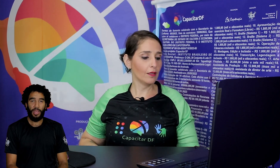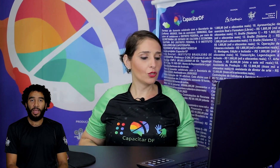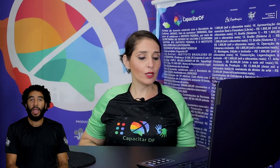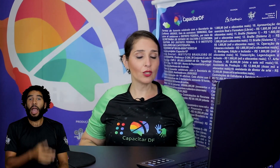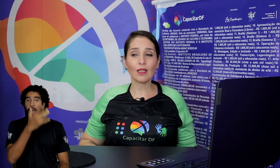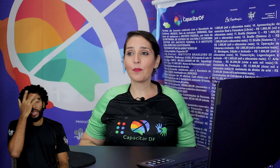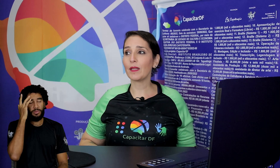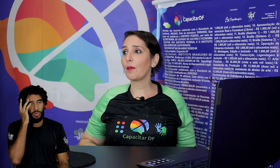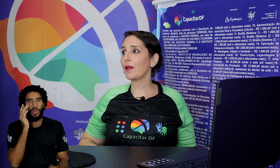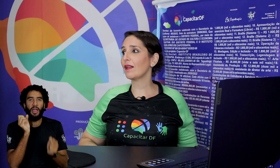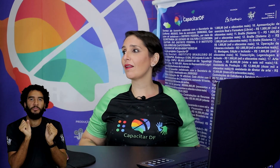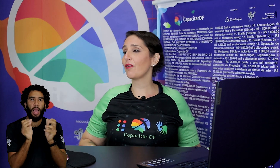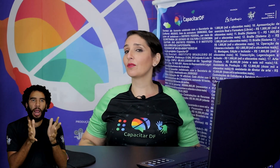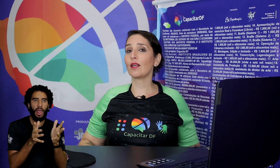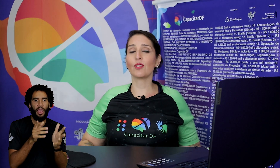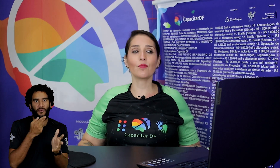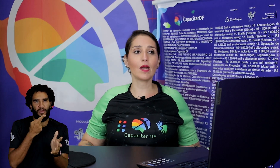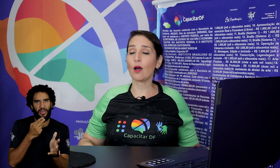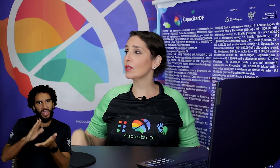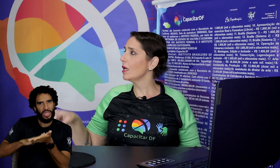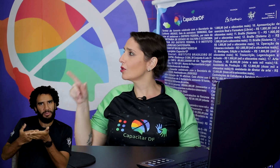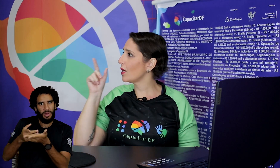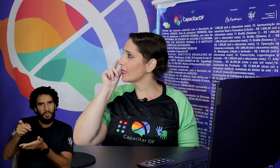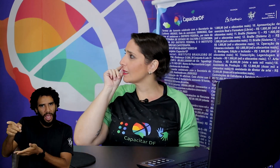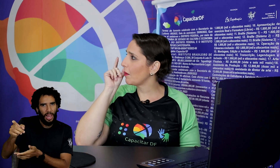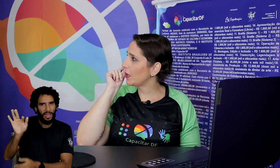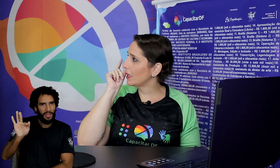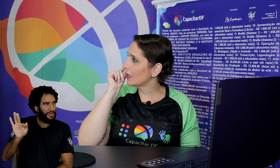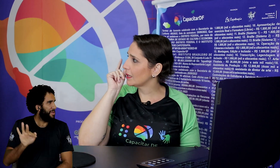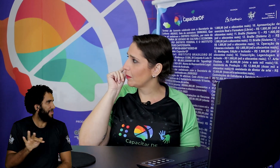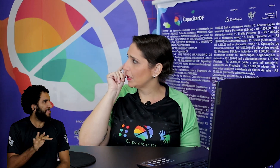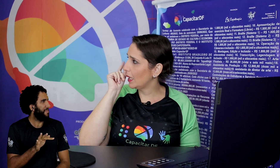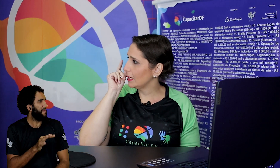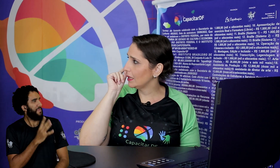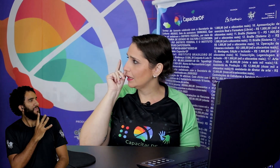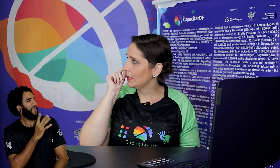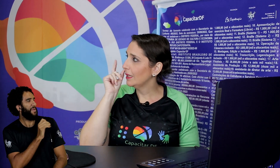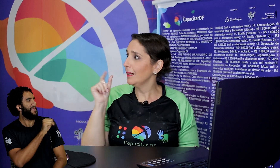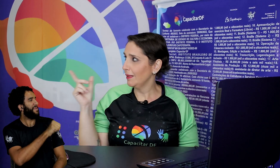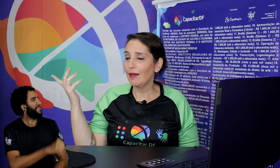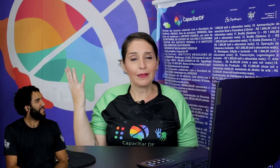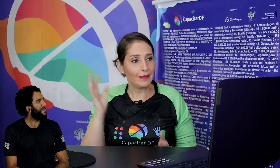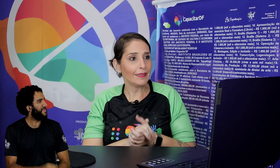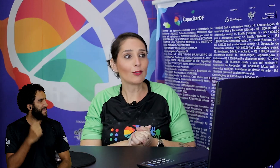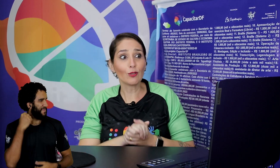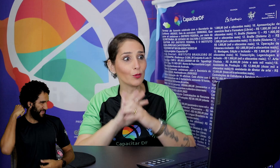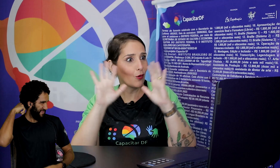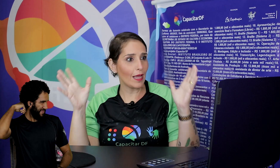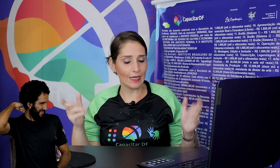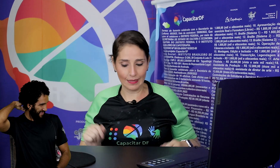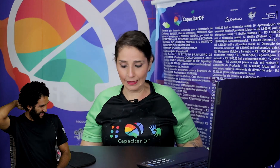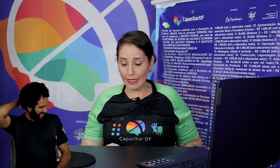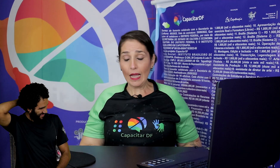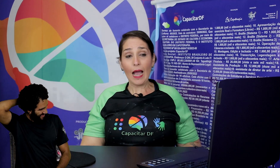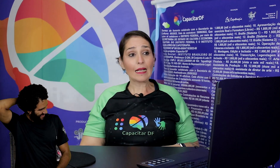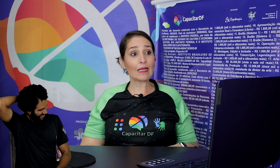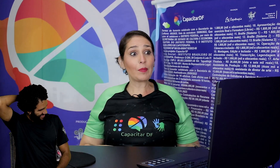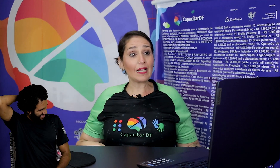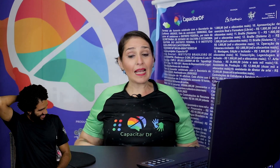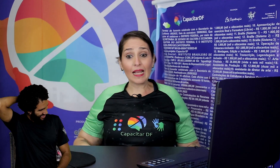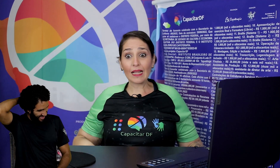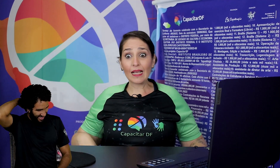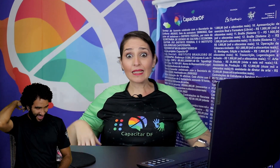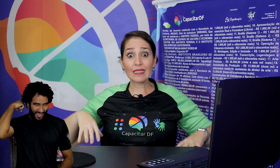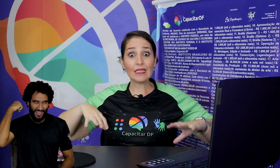falava. Gente, interpretar para ela na faculdade era um caos. Você conhece a Sabrina, da CBDS? Todo mundo conhece. A